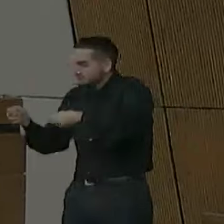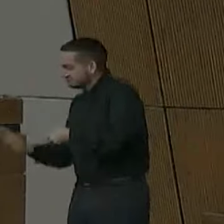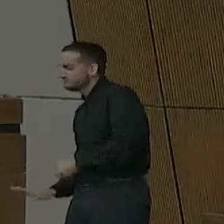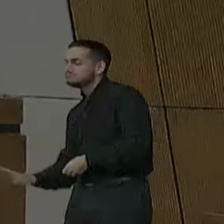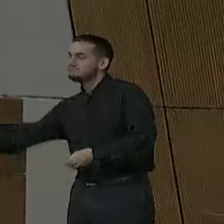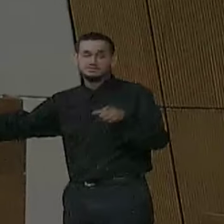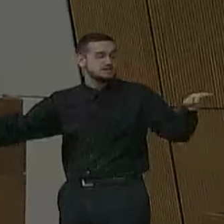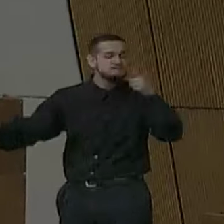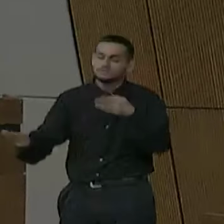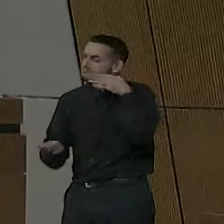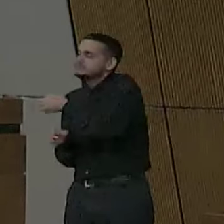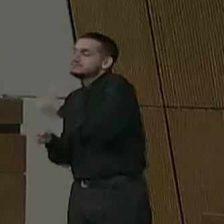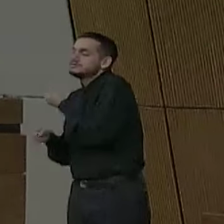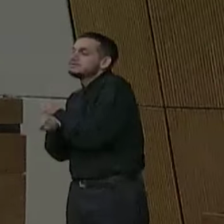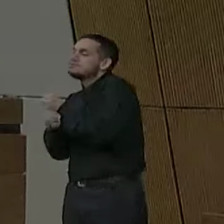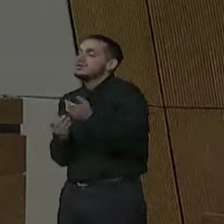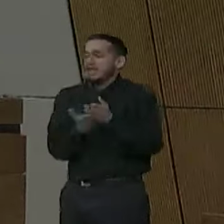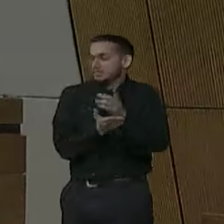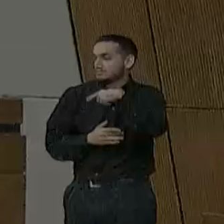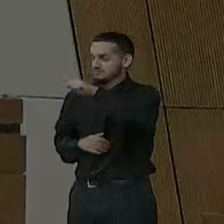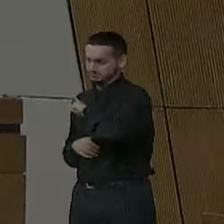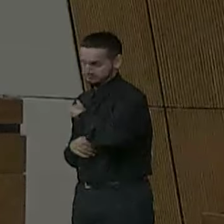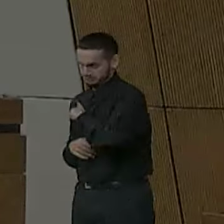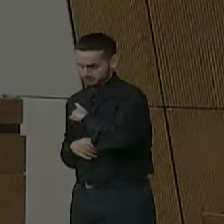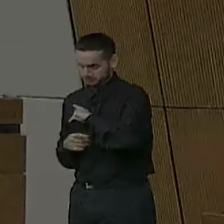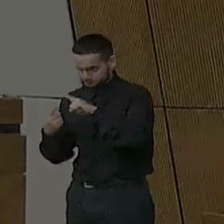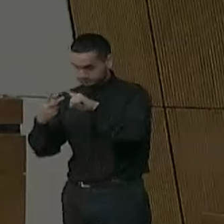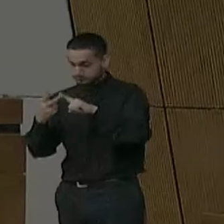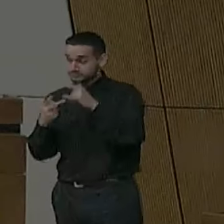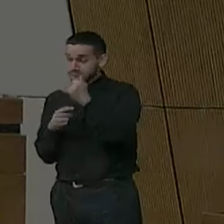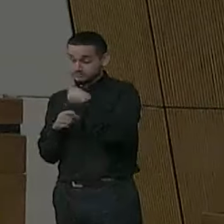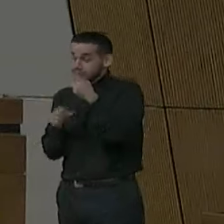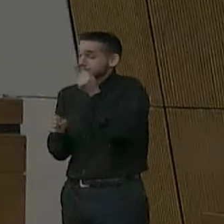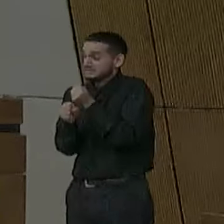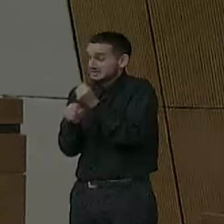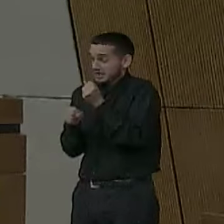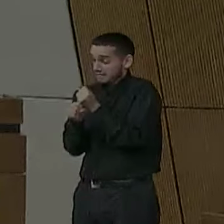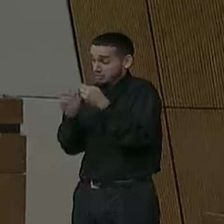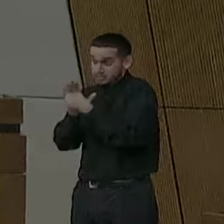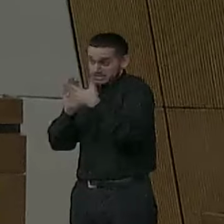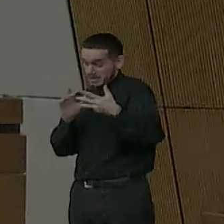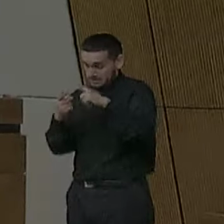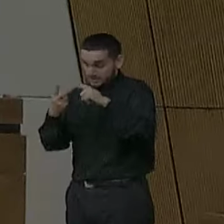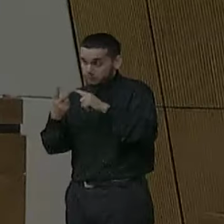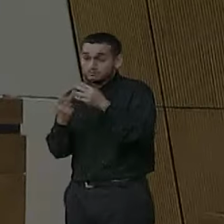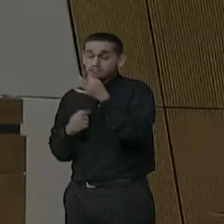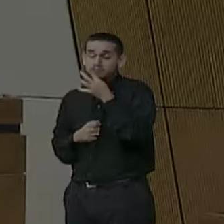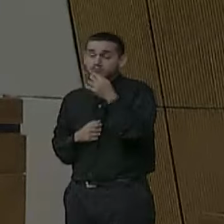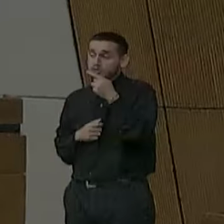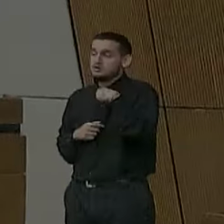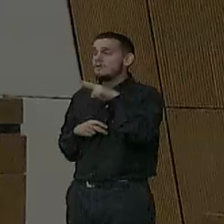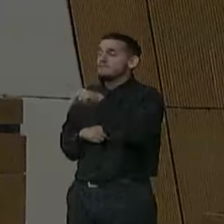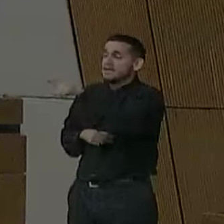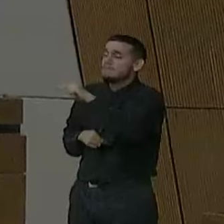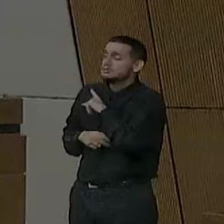personas. Después tenemos el empleo de calidad. Volvemos a lo mismo. No es tenerle nomás ahí a una